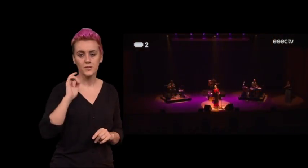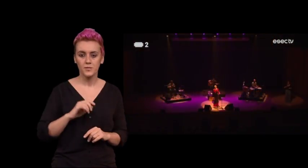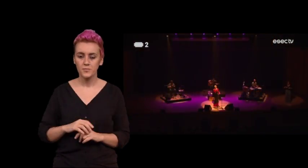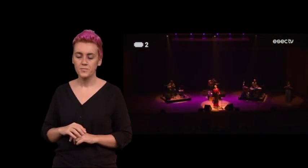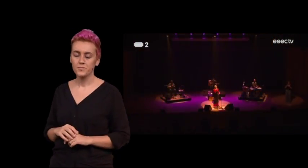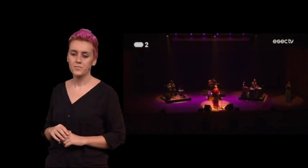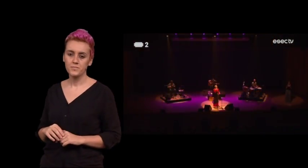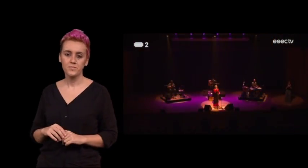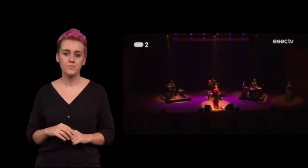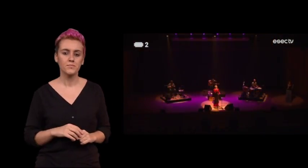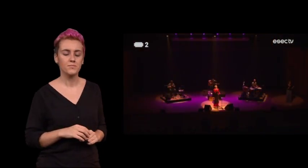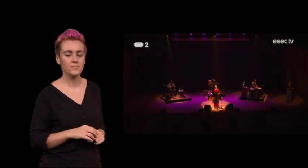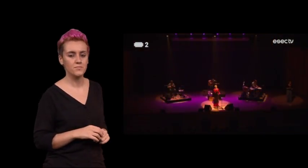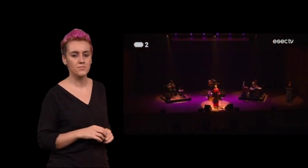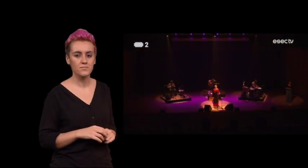ser.